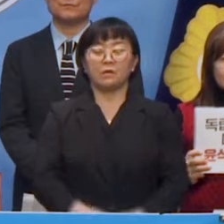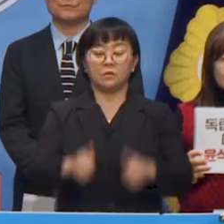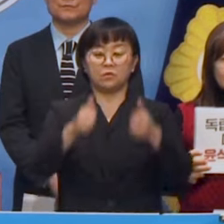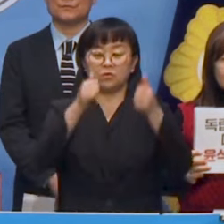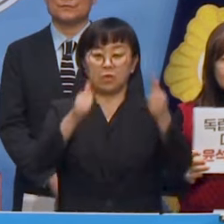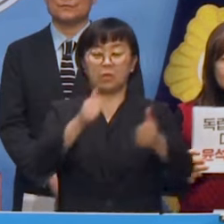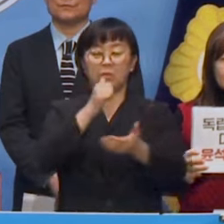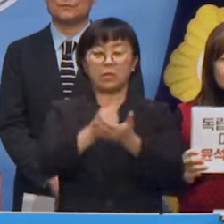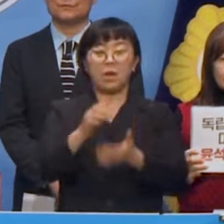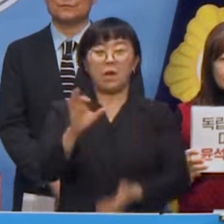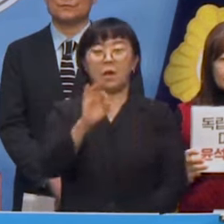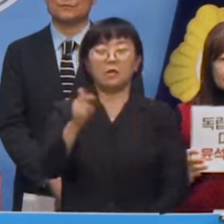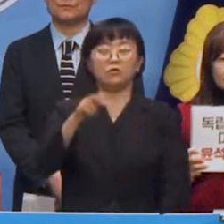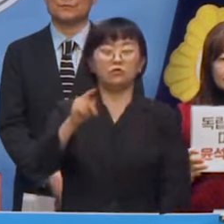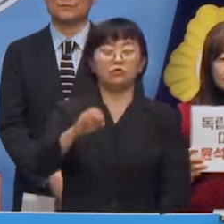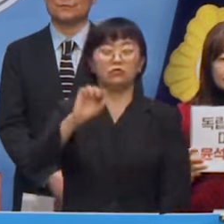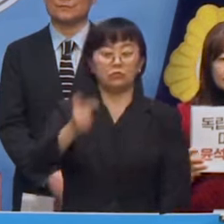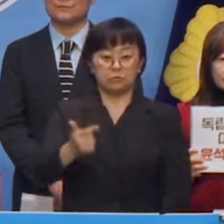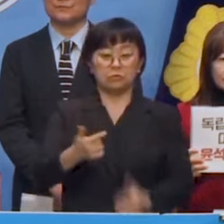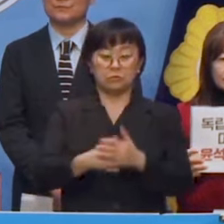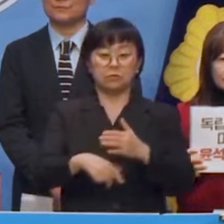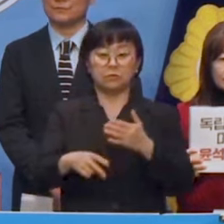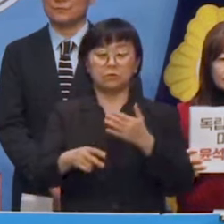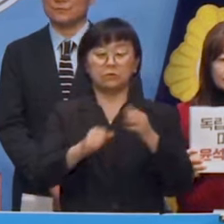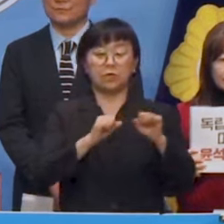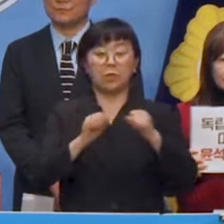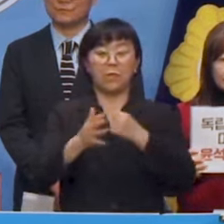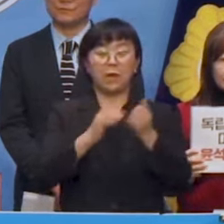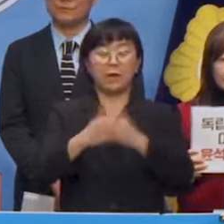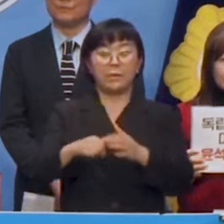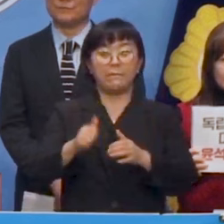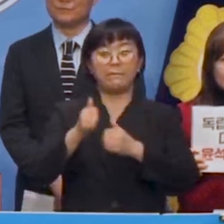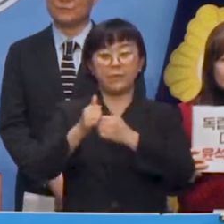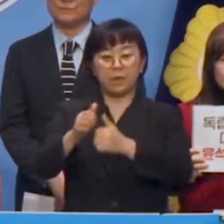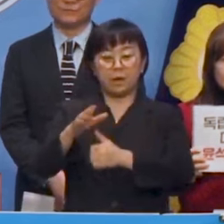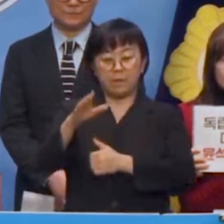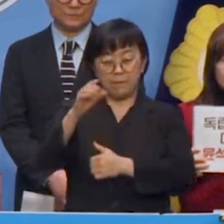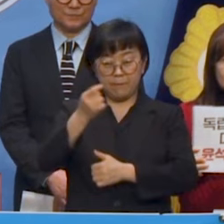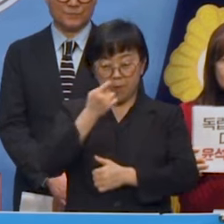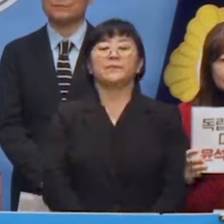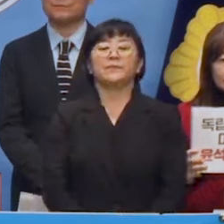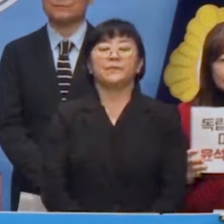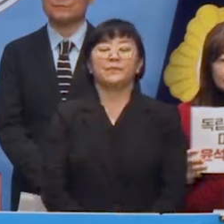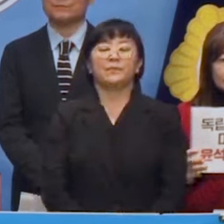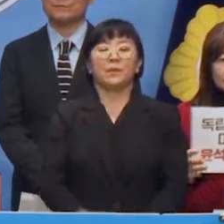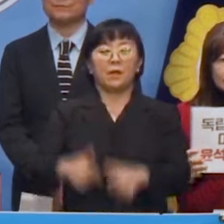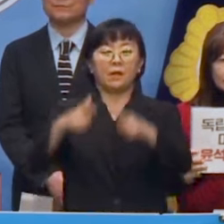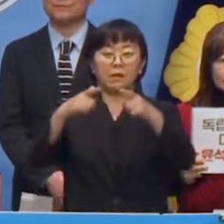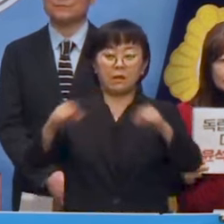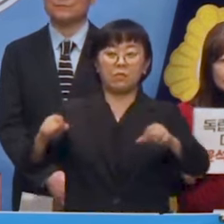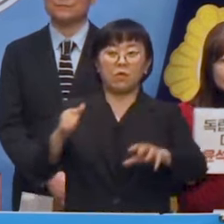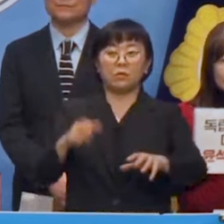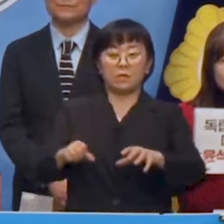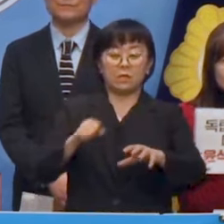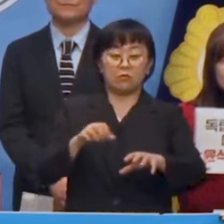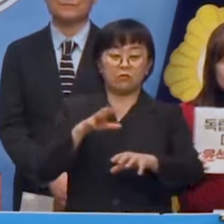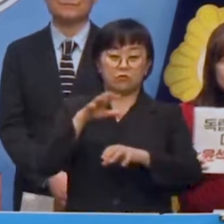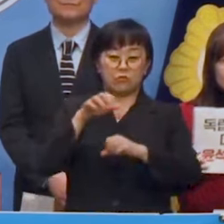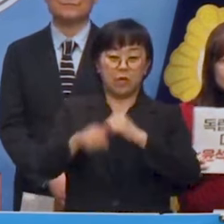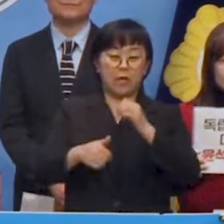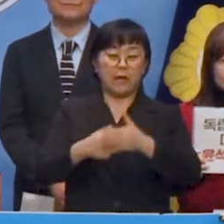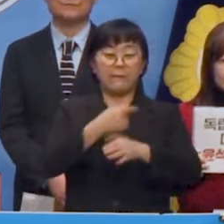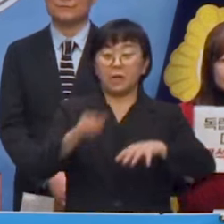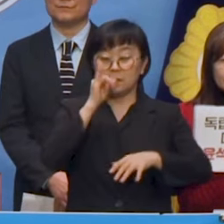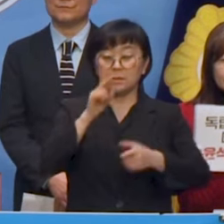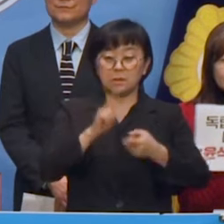단죄한 안중근 의사야말로 인재이고 우리가 따라 배워야 할 위인 아니겠습니까? 일본 제국주의의 피가 흐르고 있는